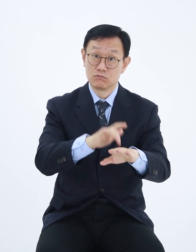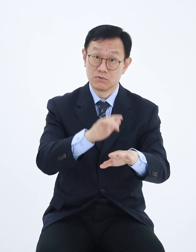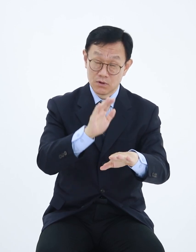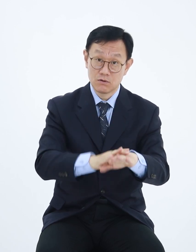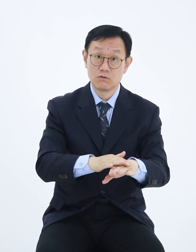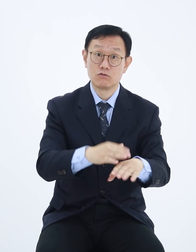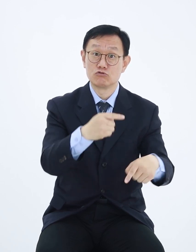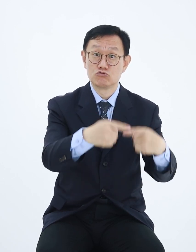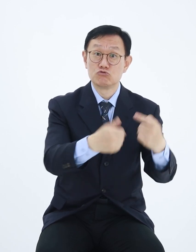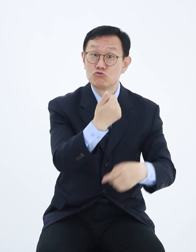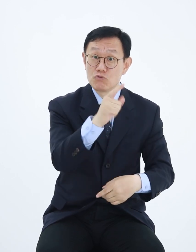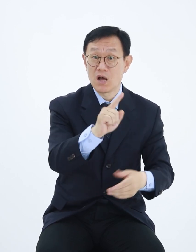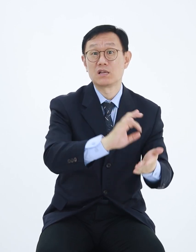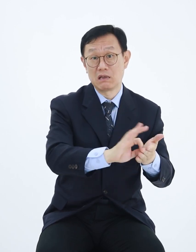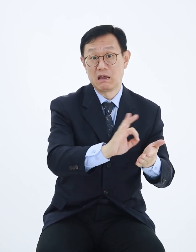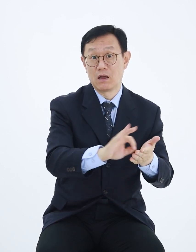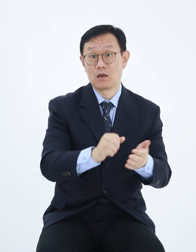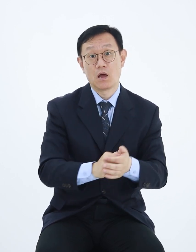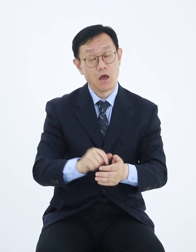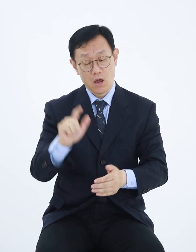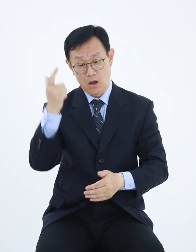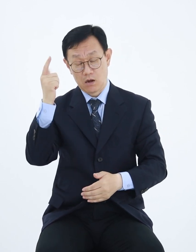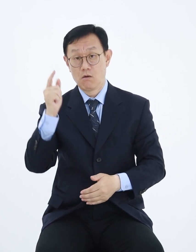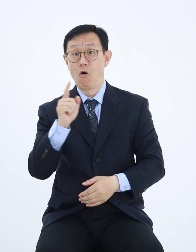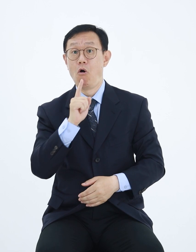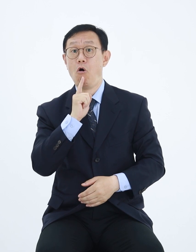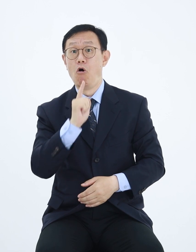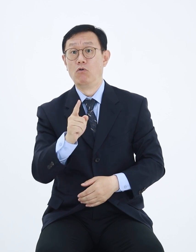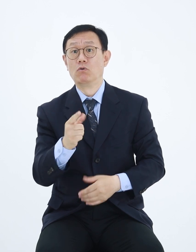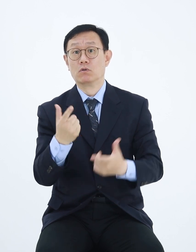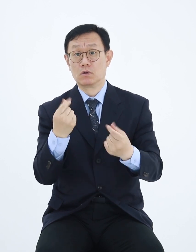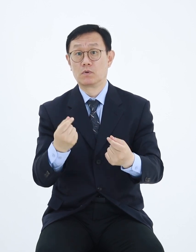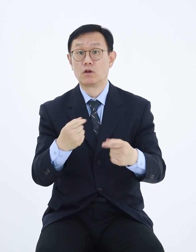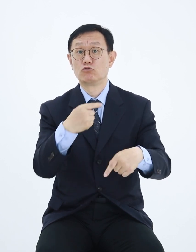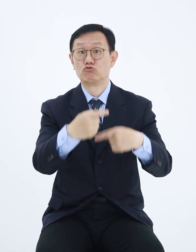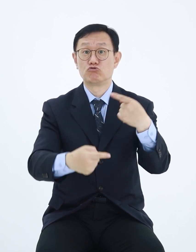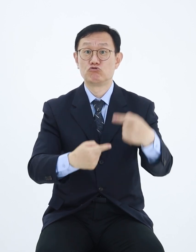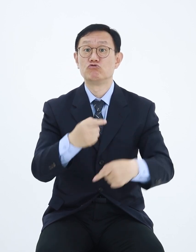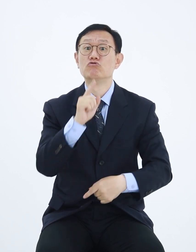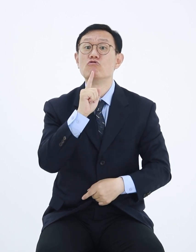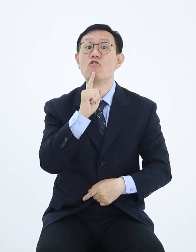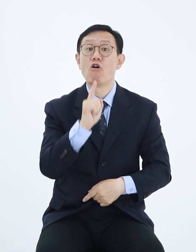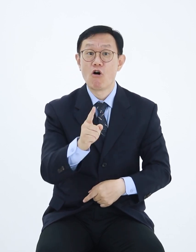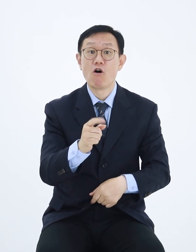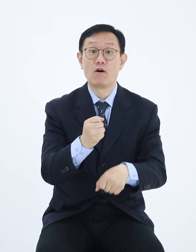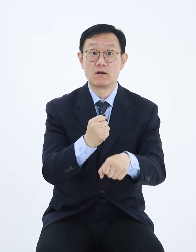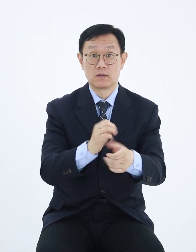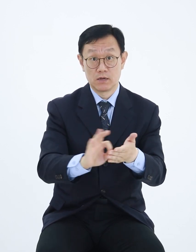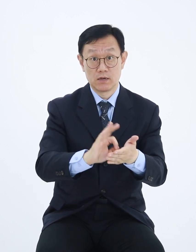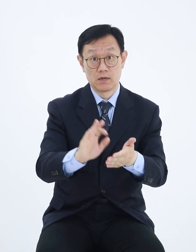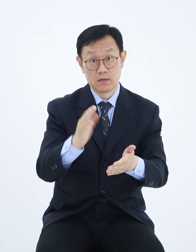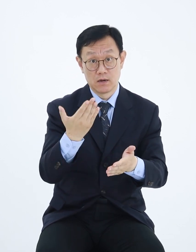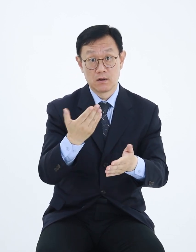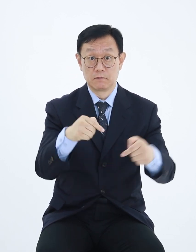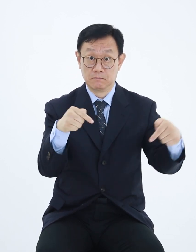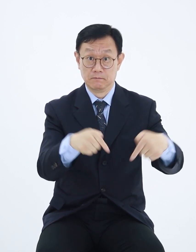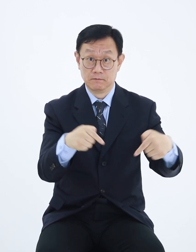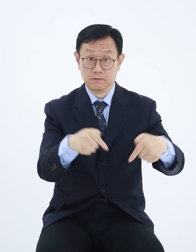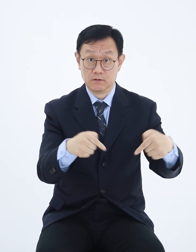의견과 한국어와 같은 언어라는 점을 고려해 수어를 사용하자는 의견이 있었는데 이를 절충해 수화 언어의